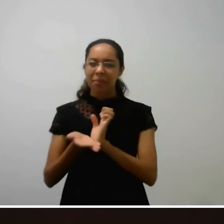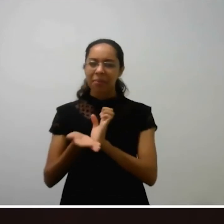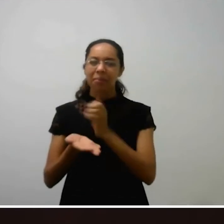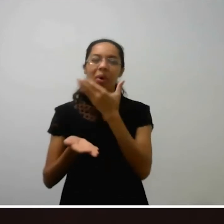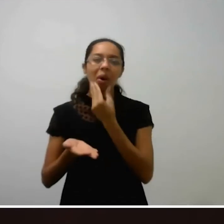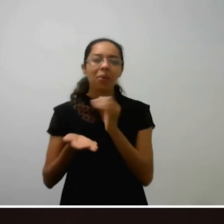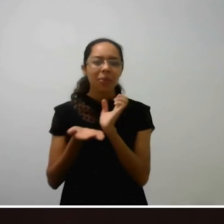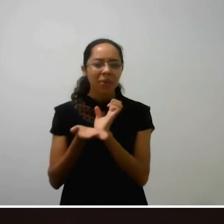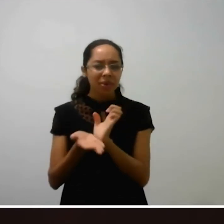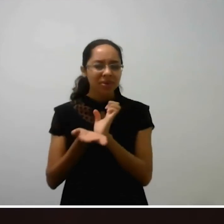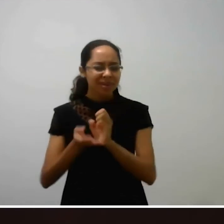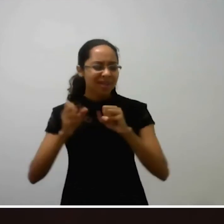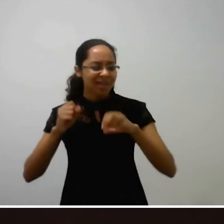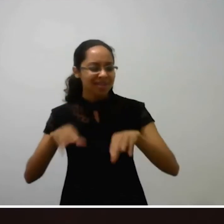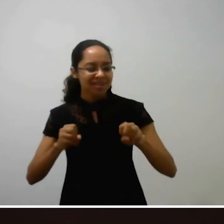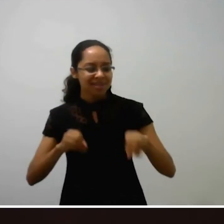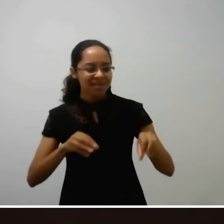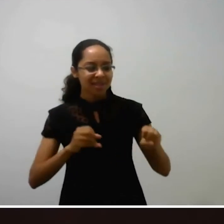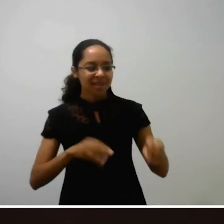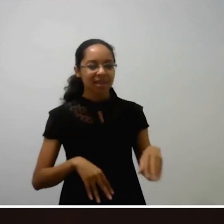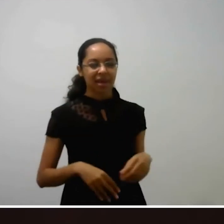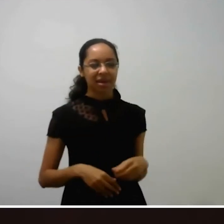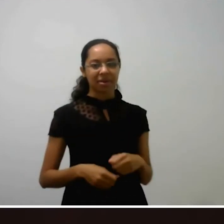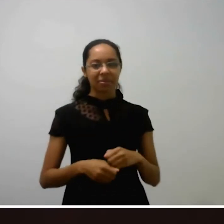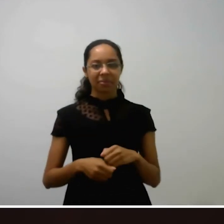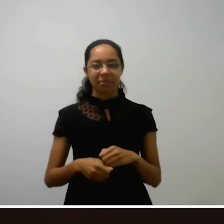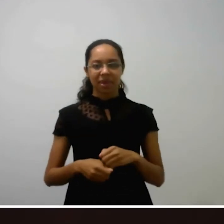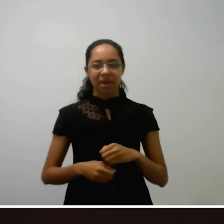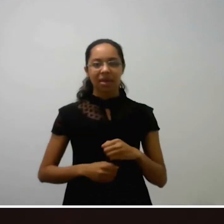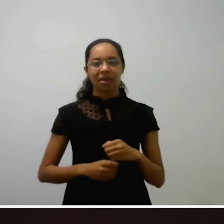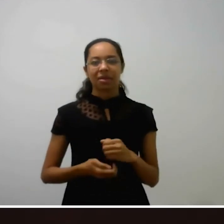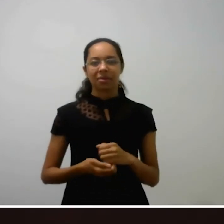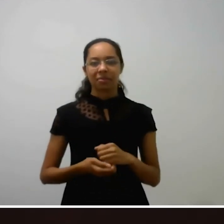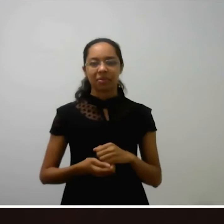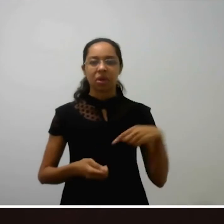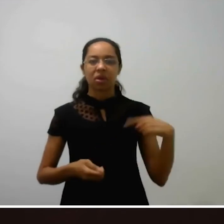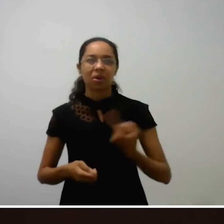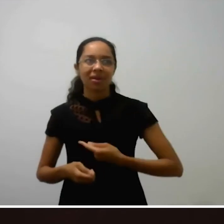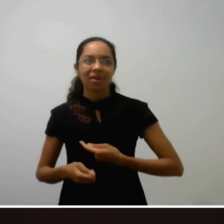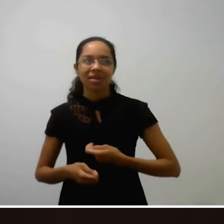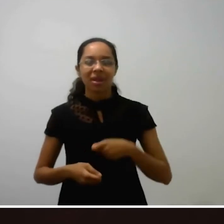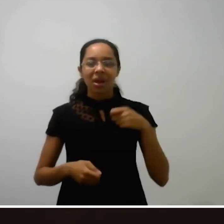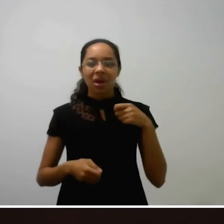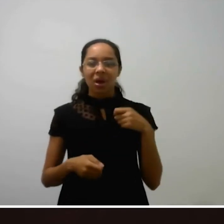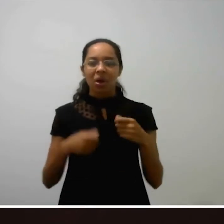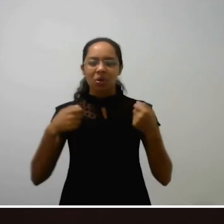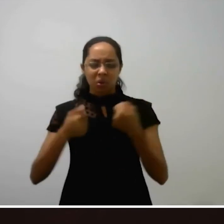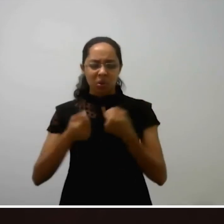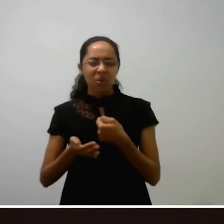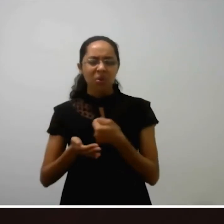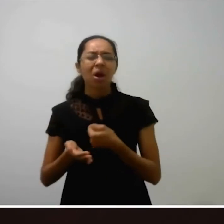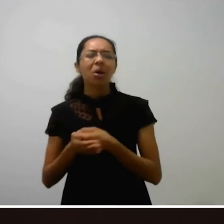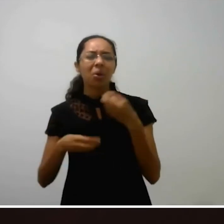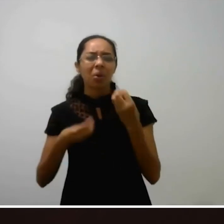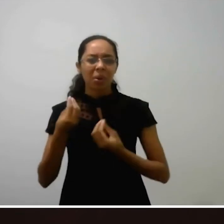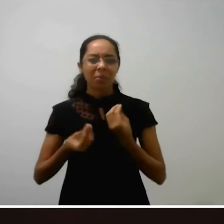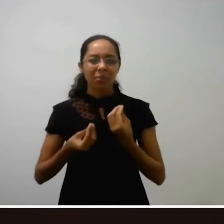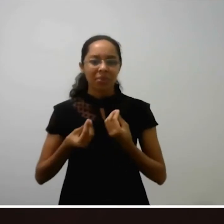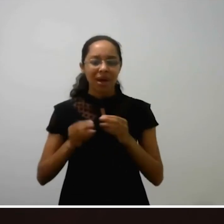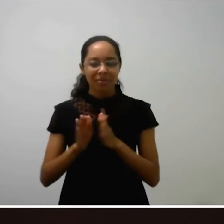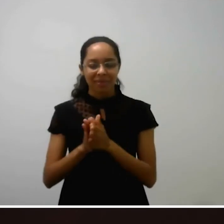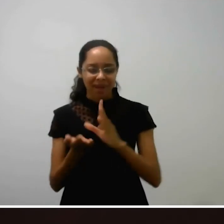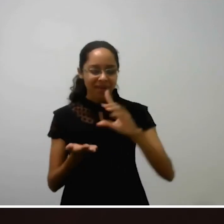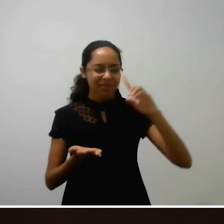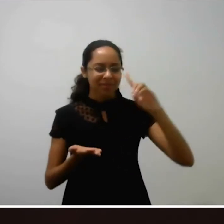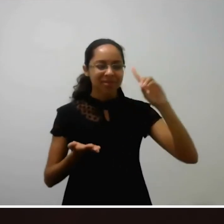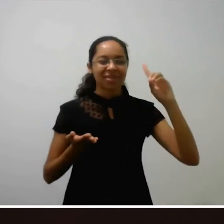Nós não lutamos com arma armada, com exército armado, mas nós lutamos pela palavra de Deus e com a